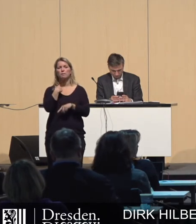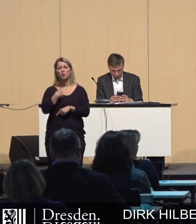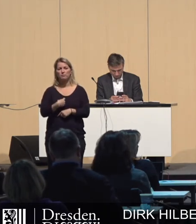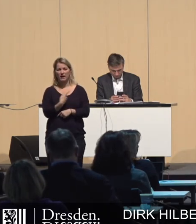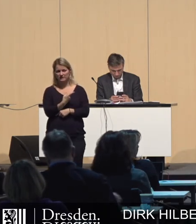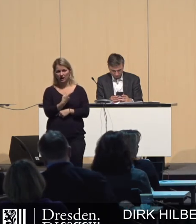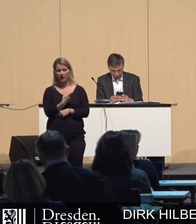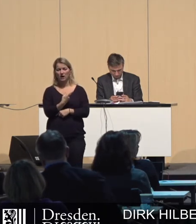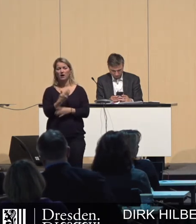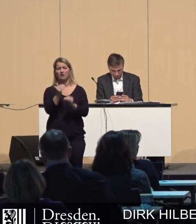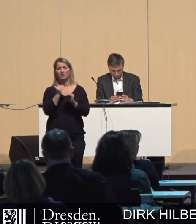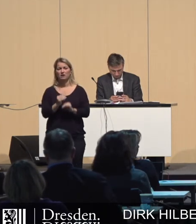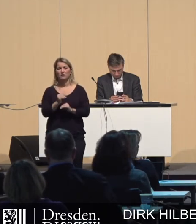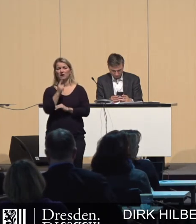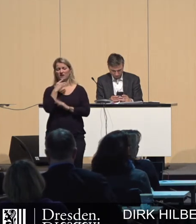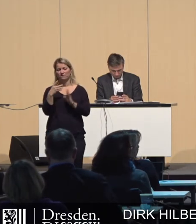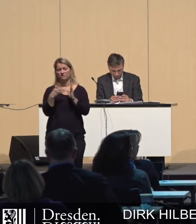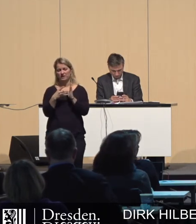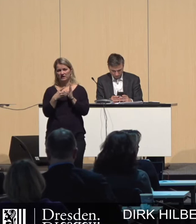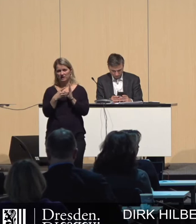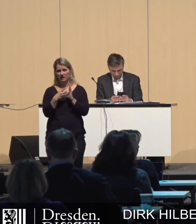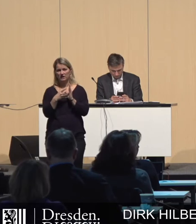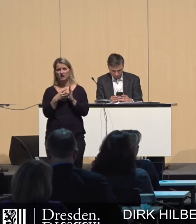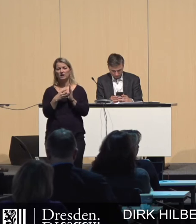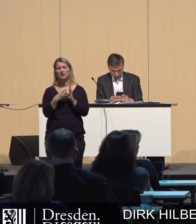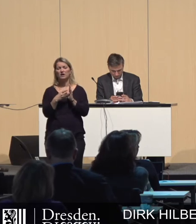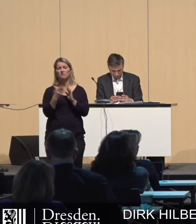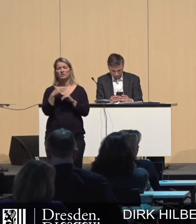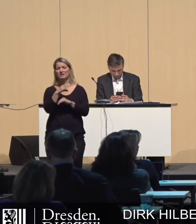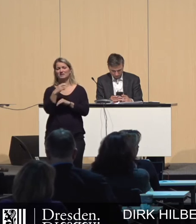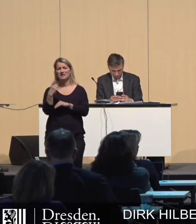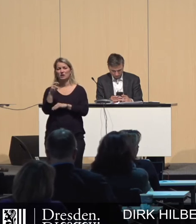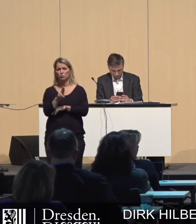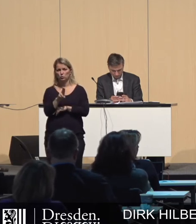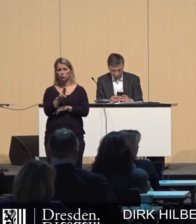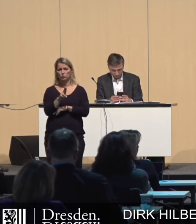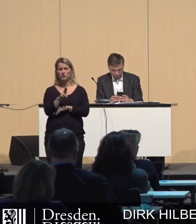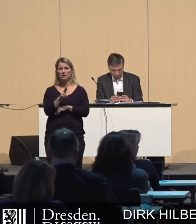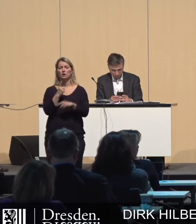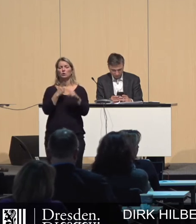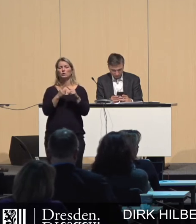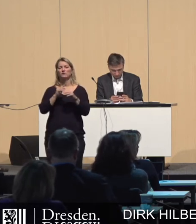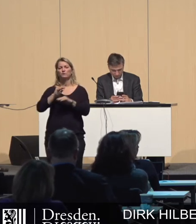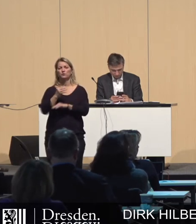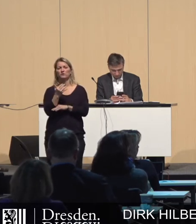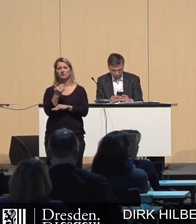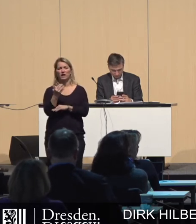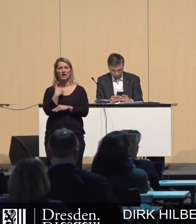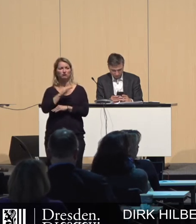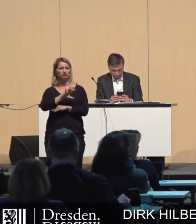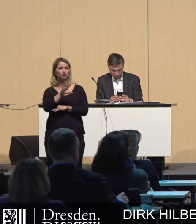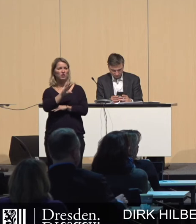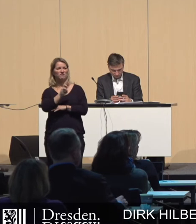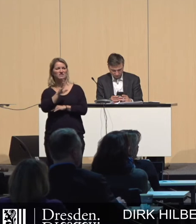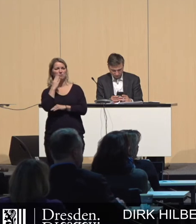Oberbürgermeister, als viertes CDU und fünftens Herr Schulte-Wissermann. Das